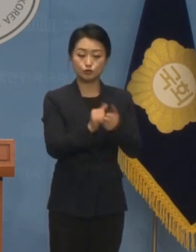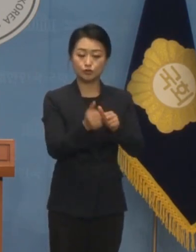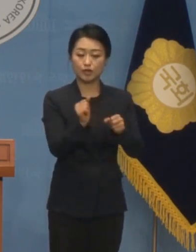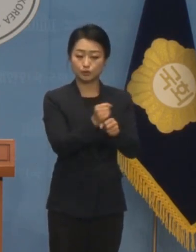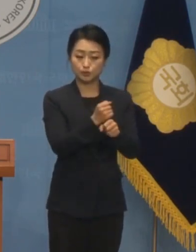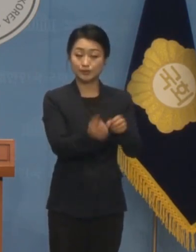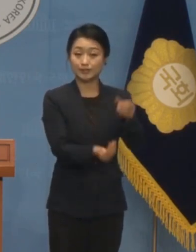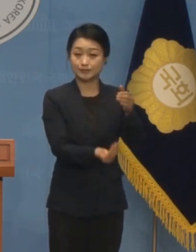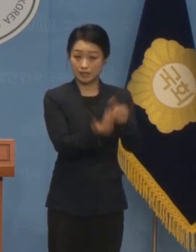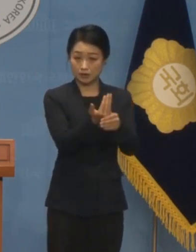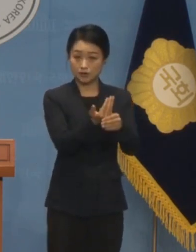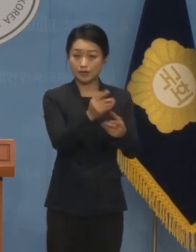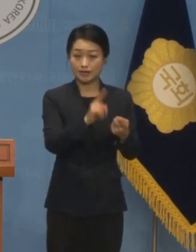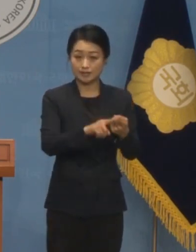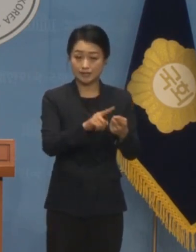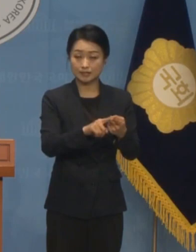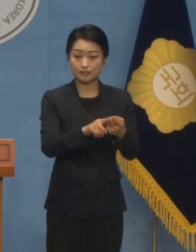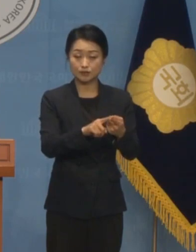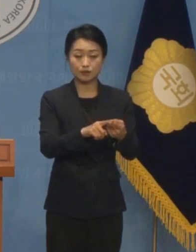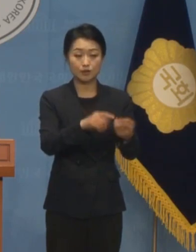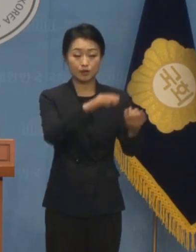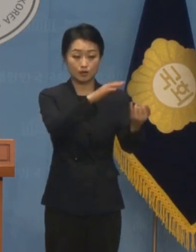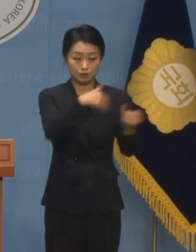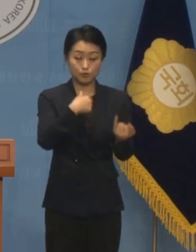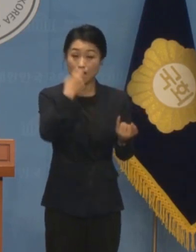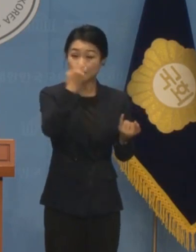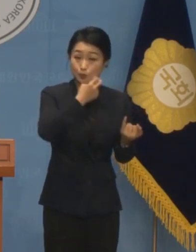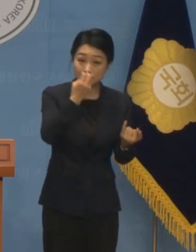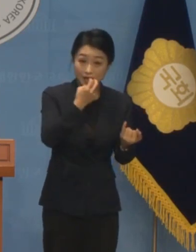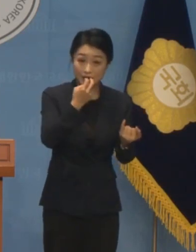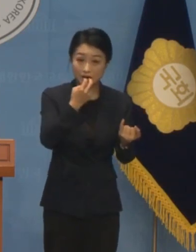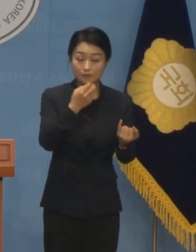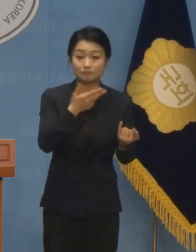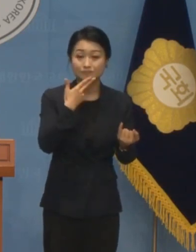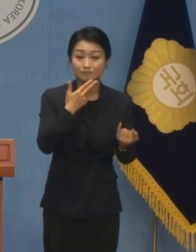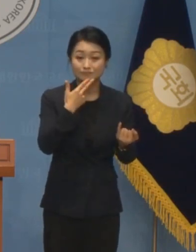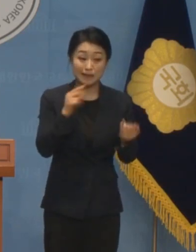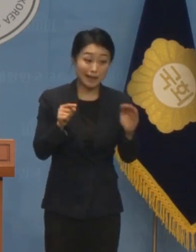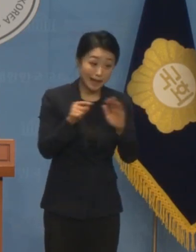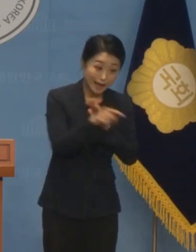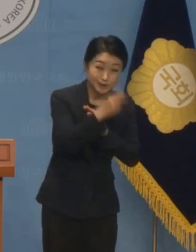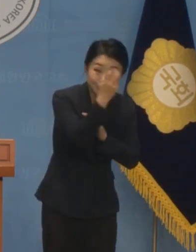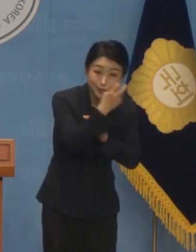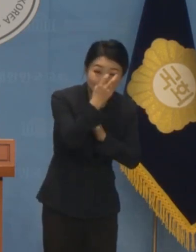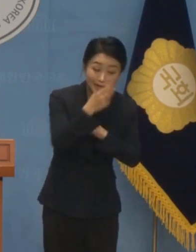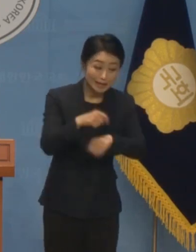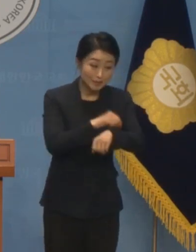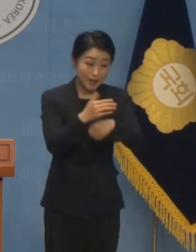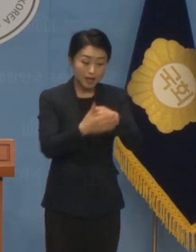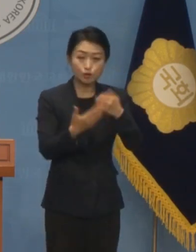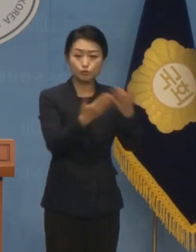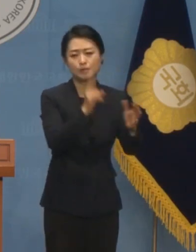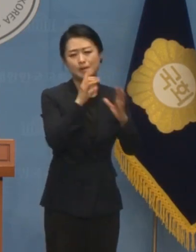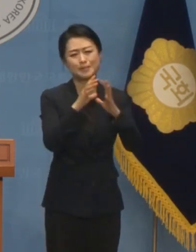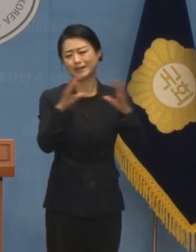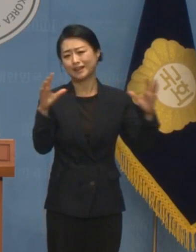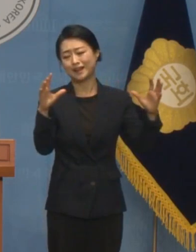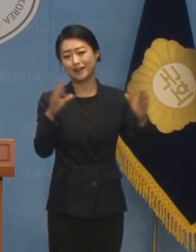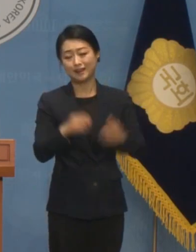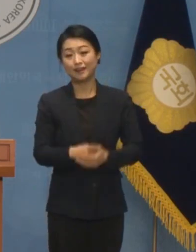의혹과 관련된 김건희 여사 소환 조사 특혜 논란 역시 시간이 지날수록 파장이 커지고 있습니다.